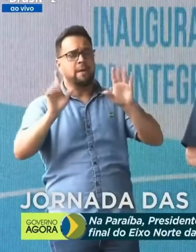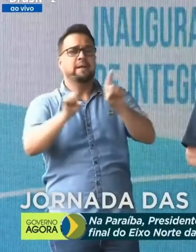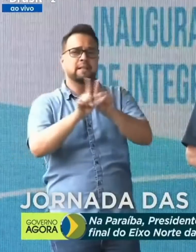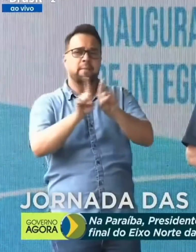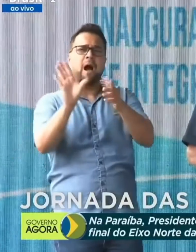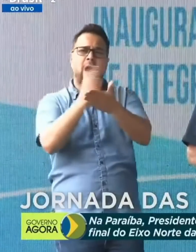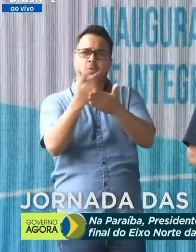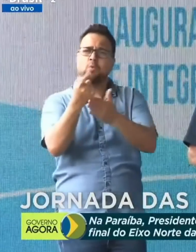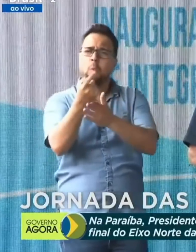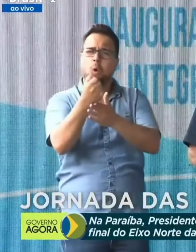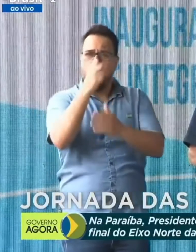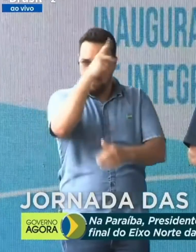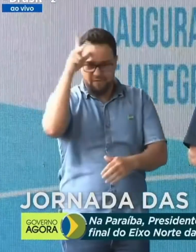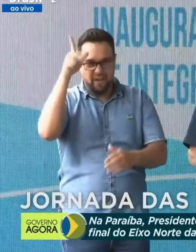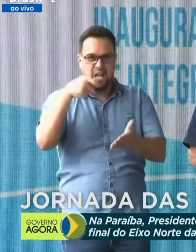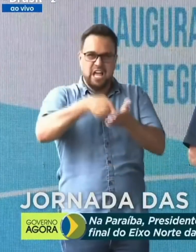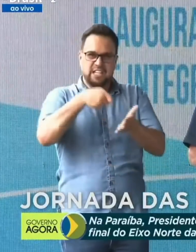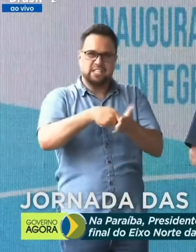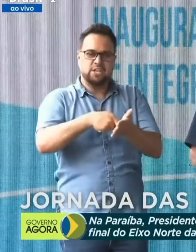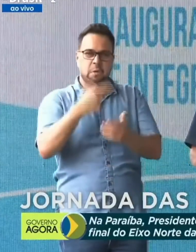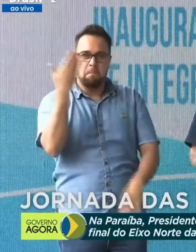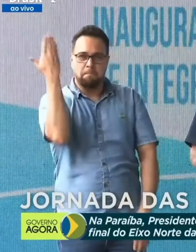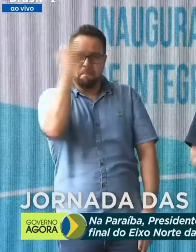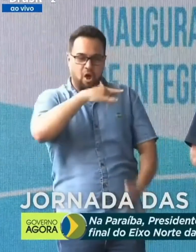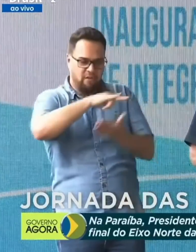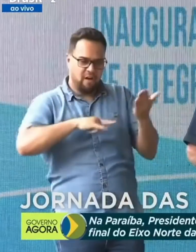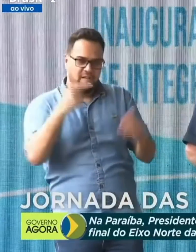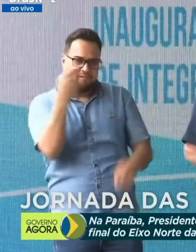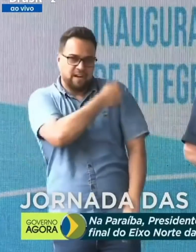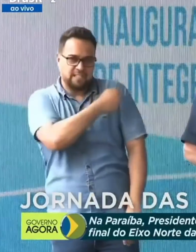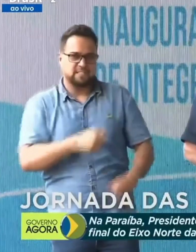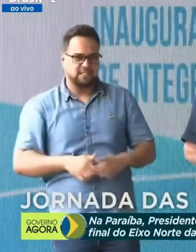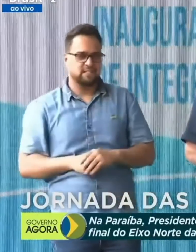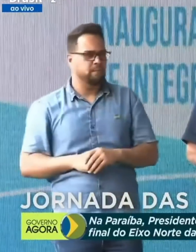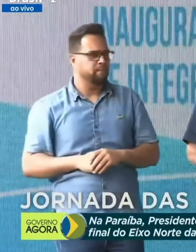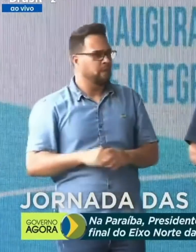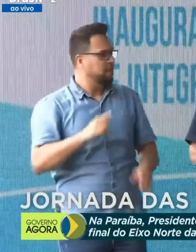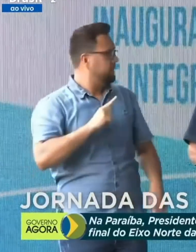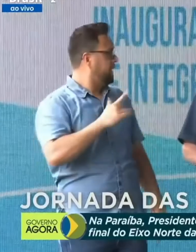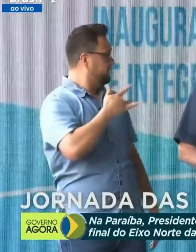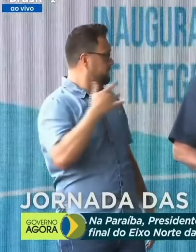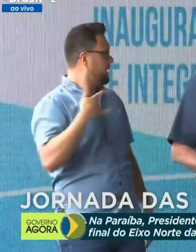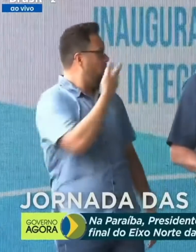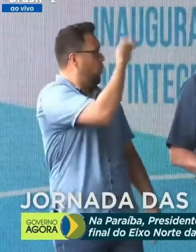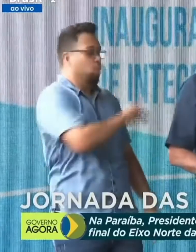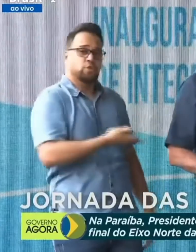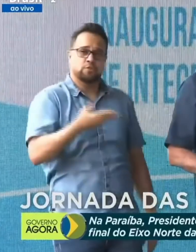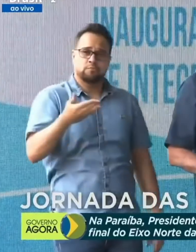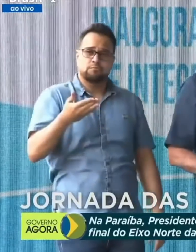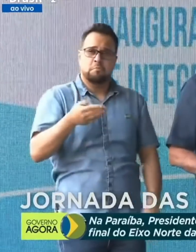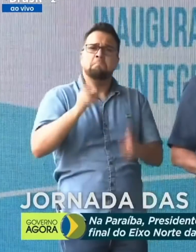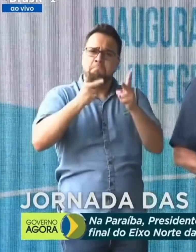poucos prefeitos, exigindo passaporte vacinal. Nós temos aqui o nosso ministro da Saúde, que